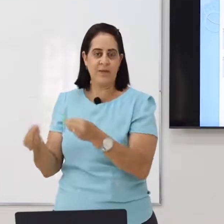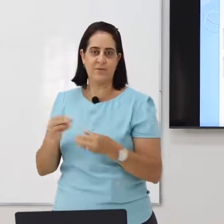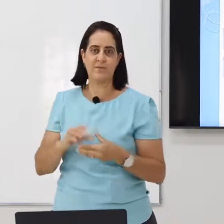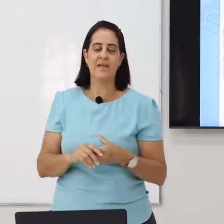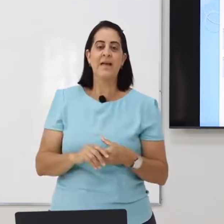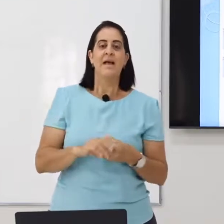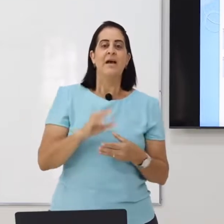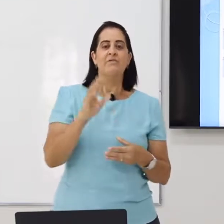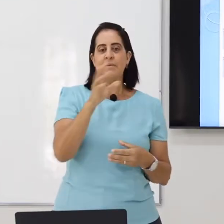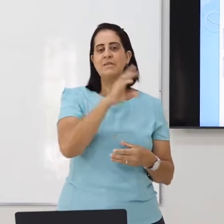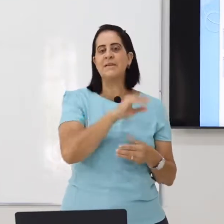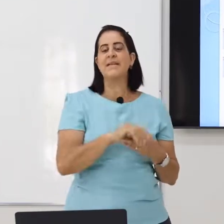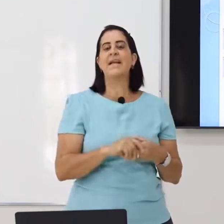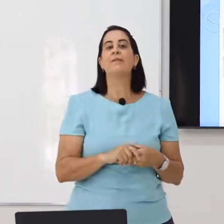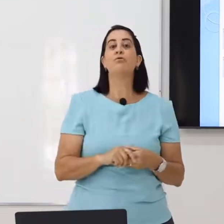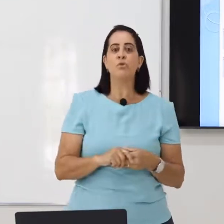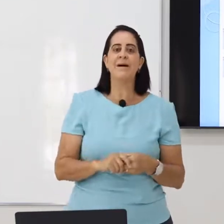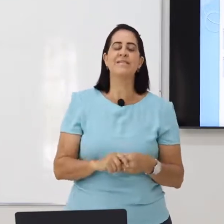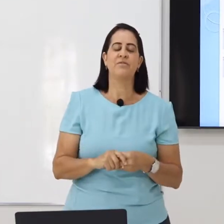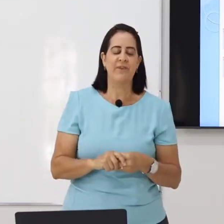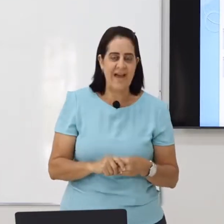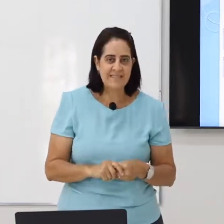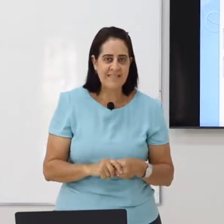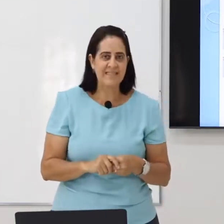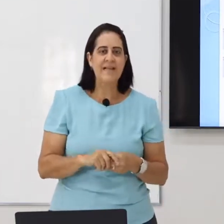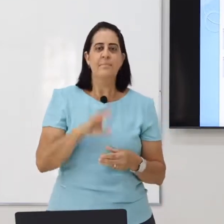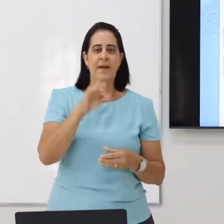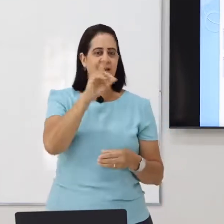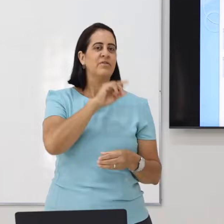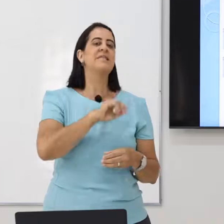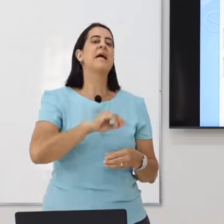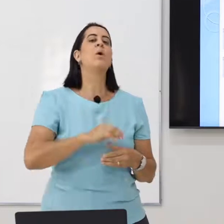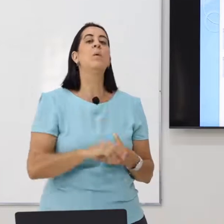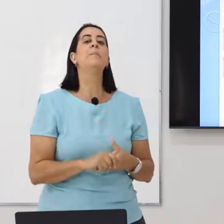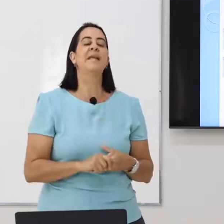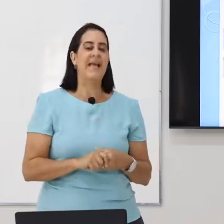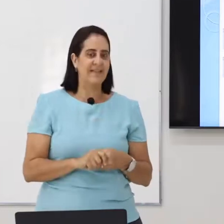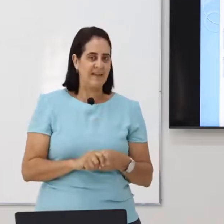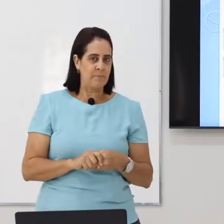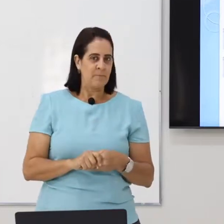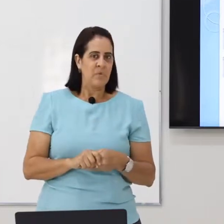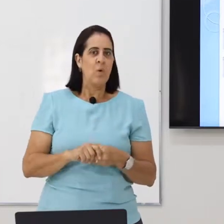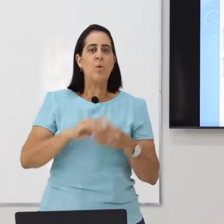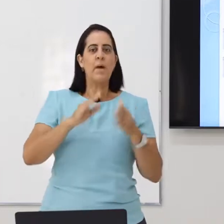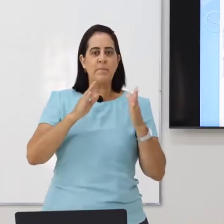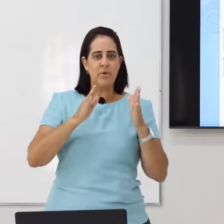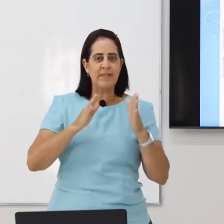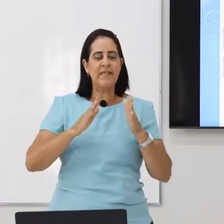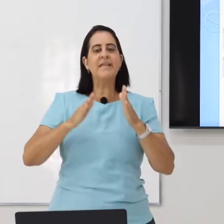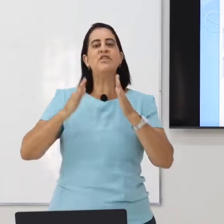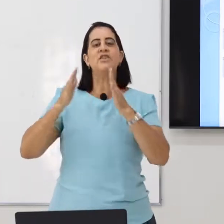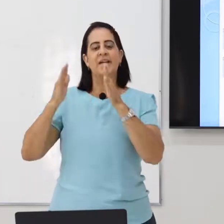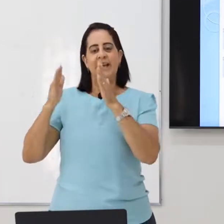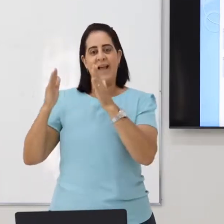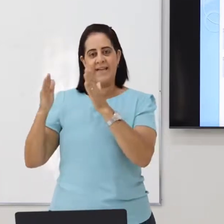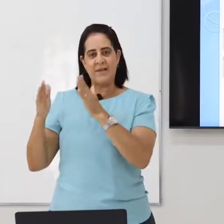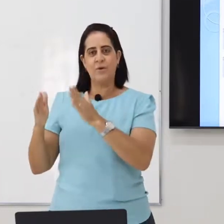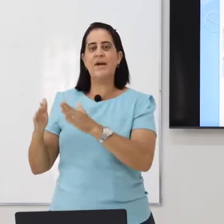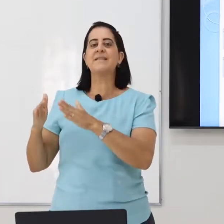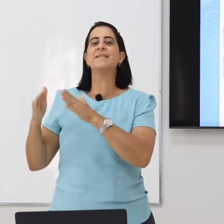construídos. Vamos fazer aqui 2 frases para que você compreenda como é importante essa colocação